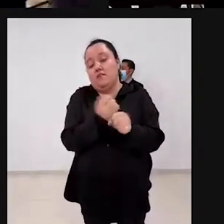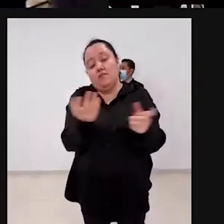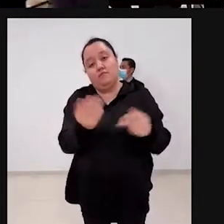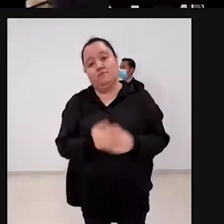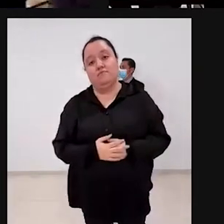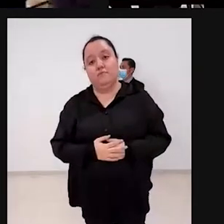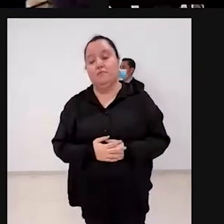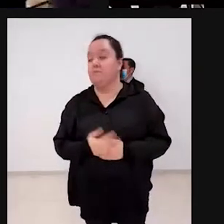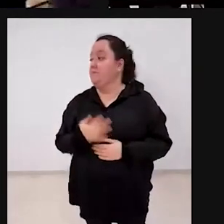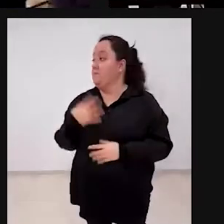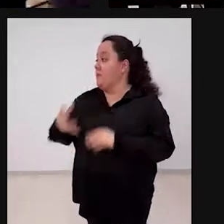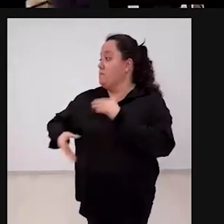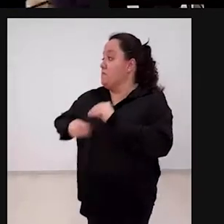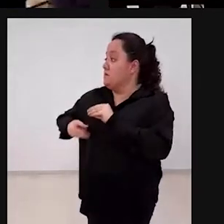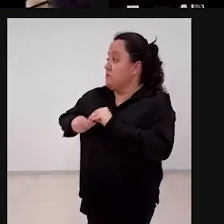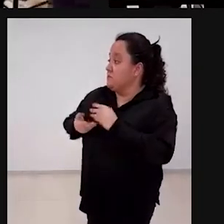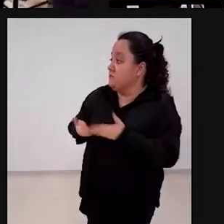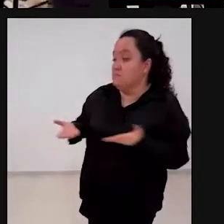ha indicado